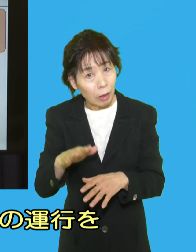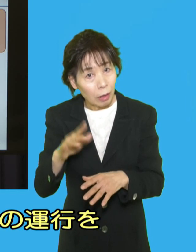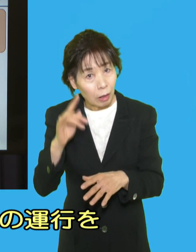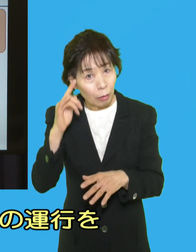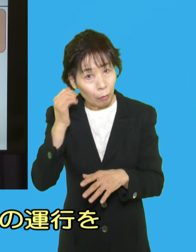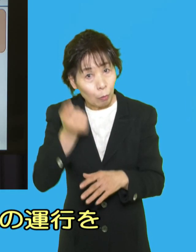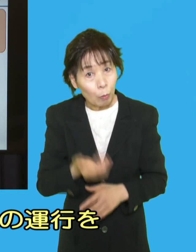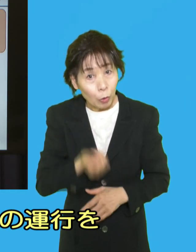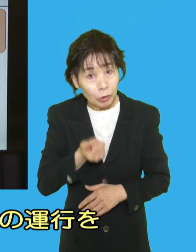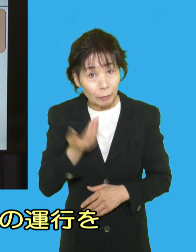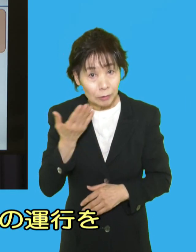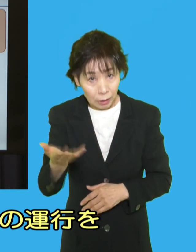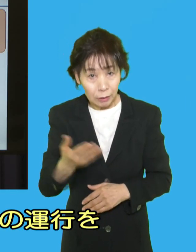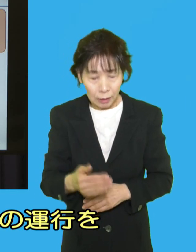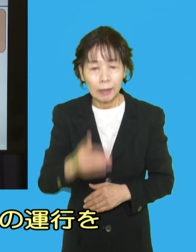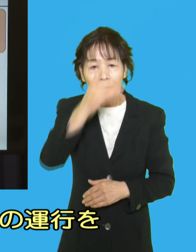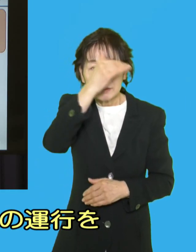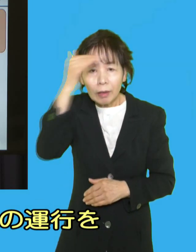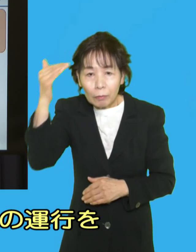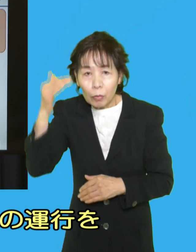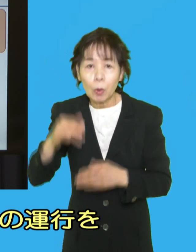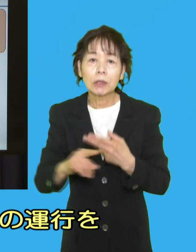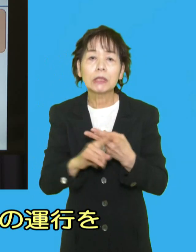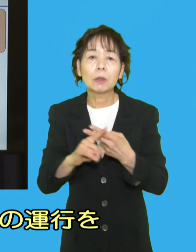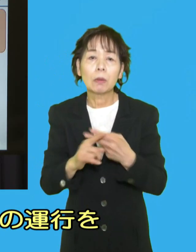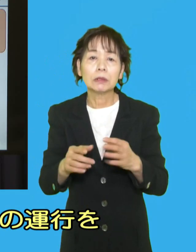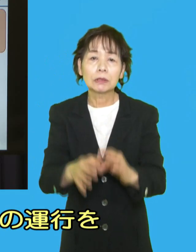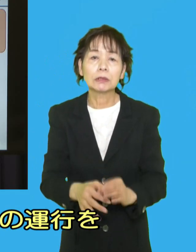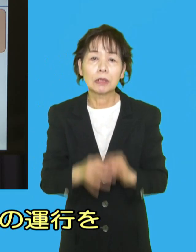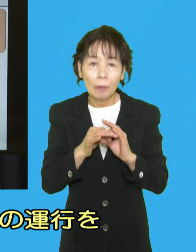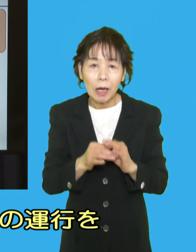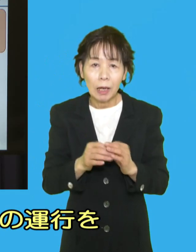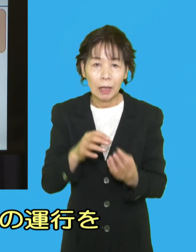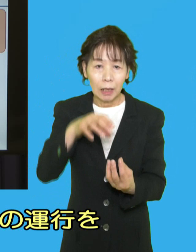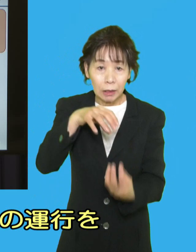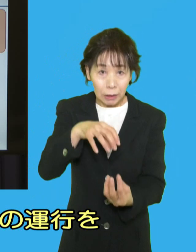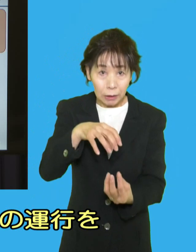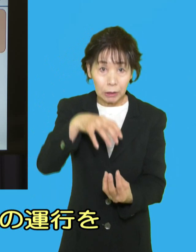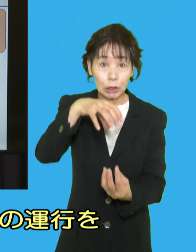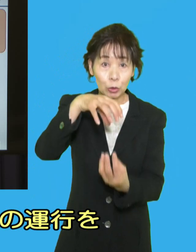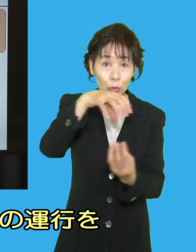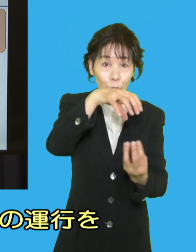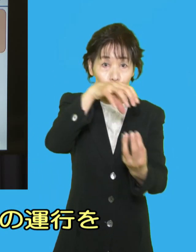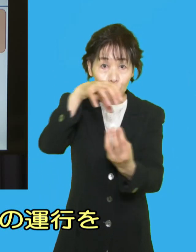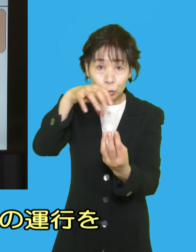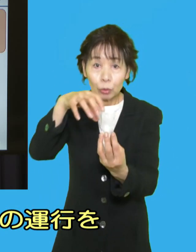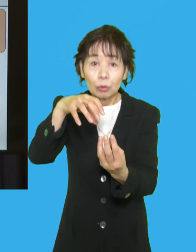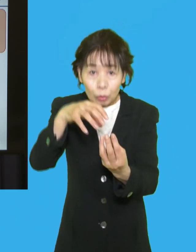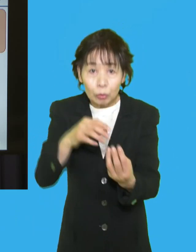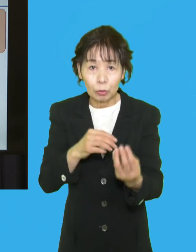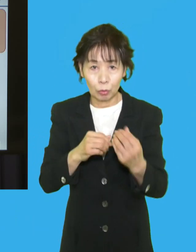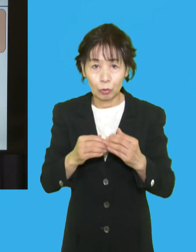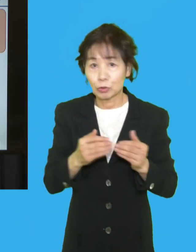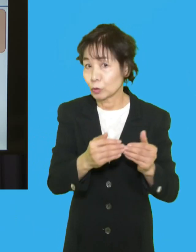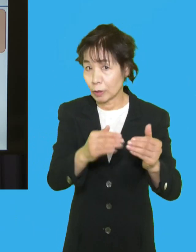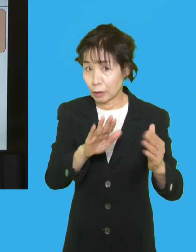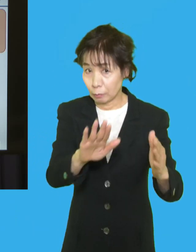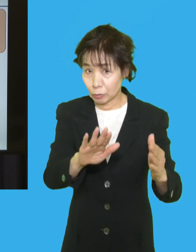や、展望機能についてはですね、気球の運航というのを今目指していますので、そこ